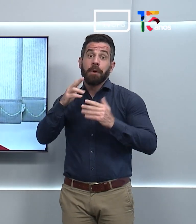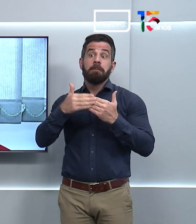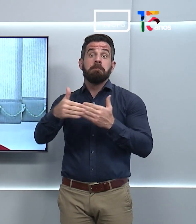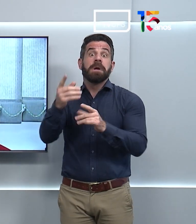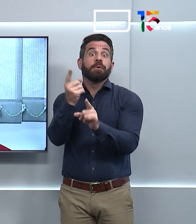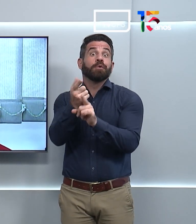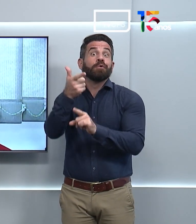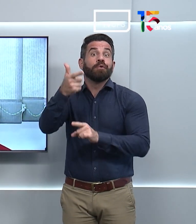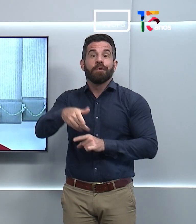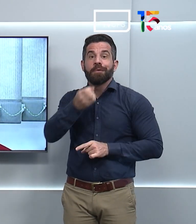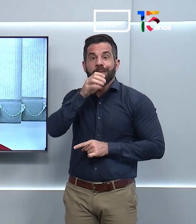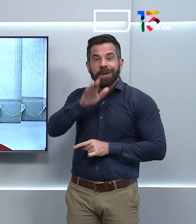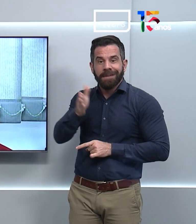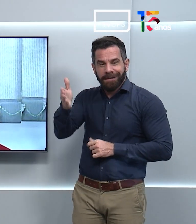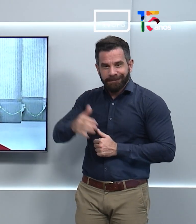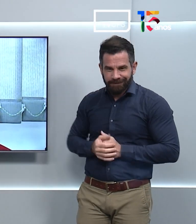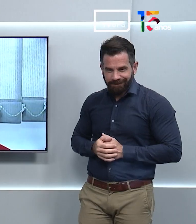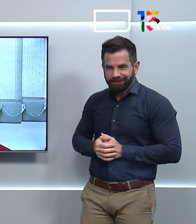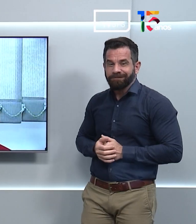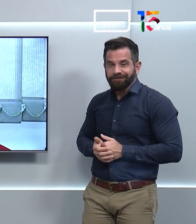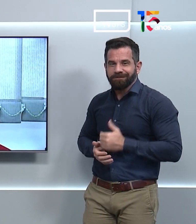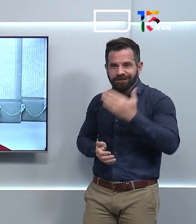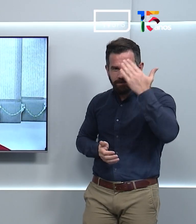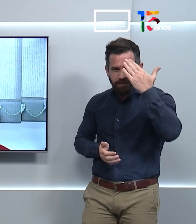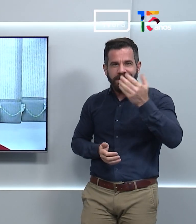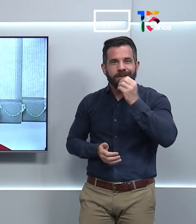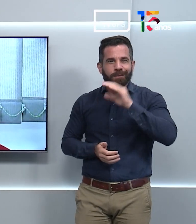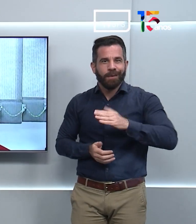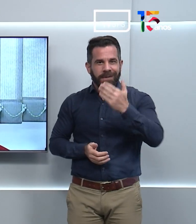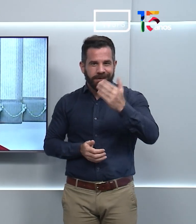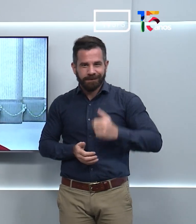em outro momento. Boa tarde para você. Obrigado, boa tarde.